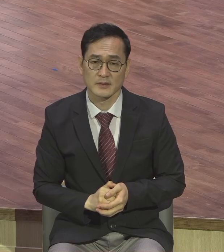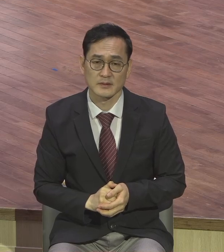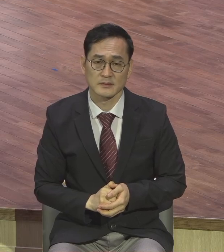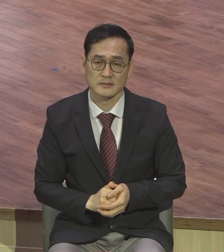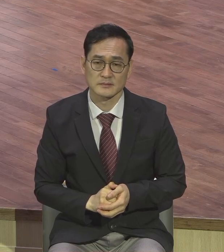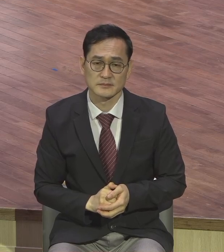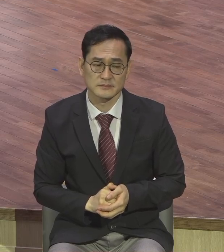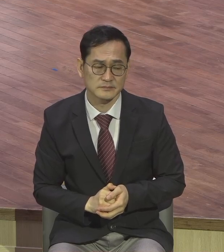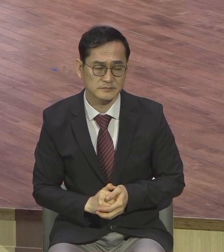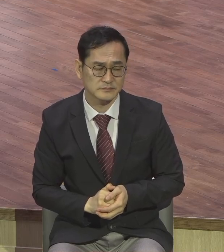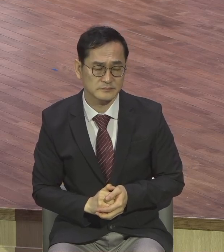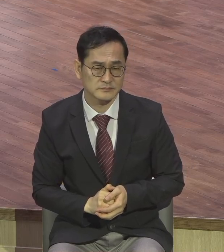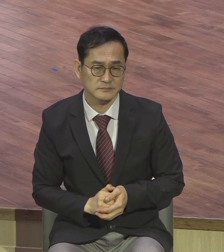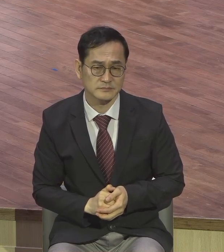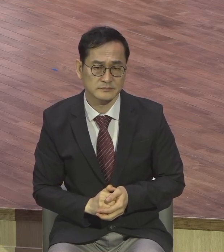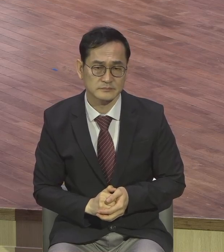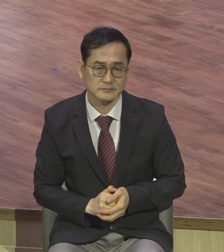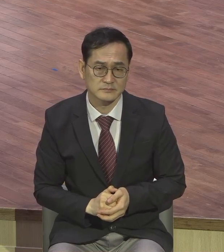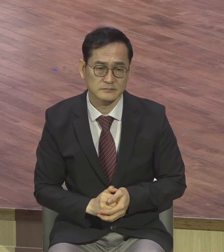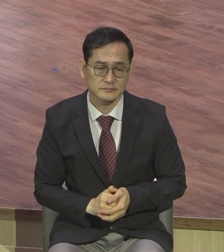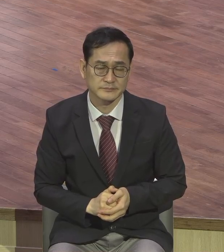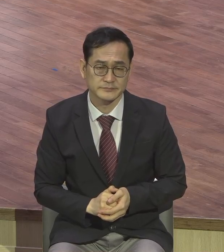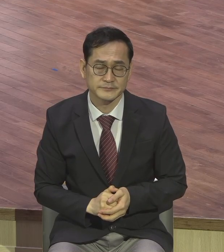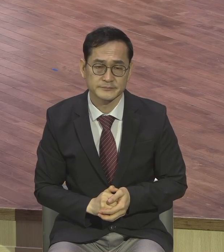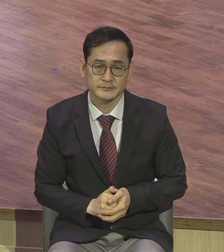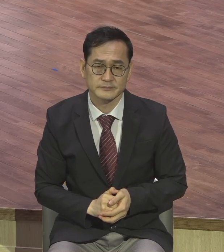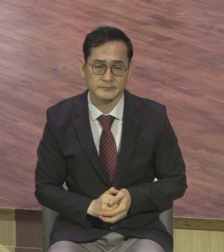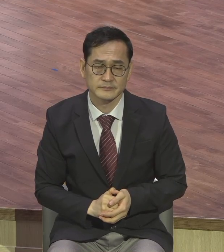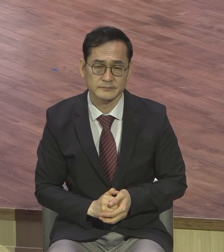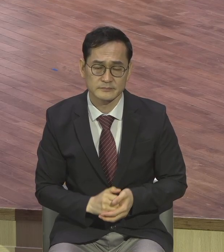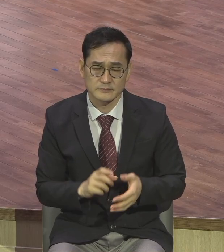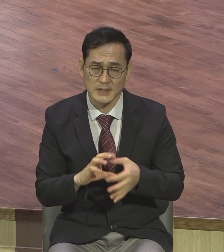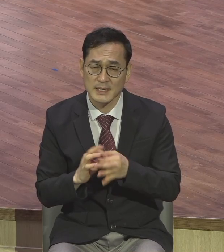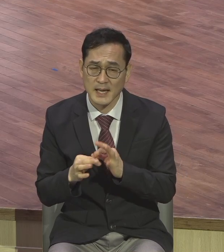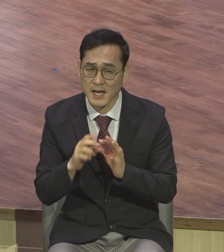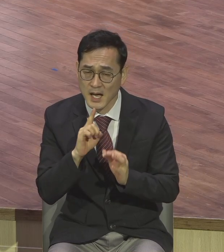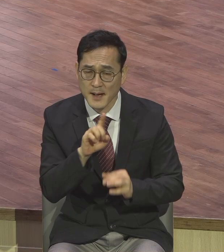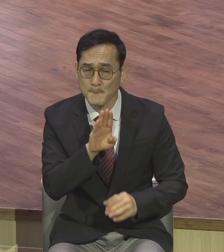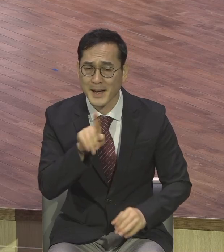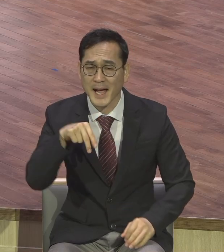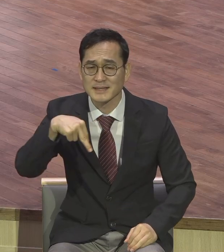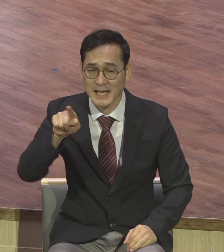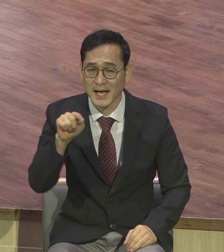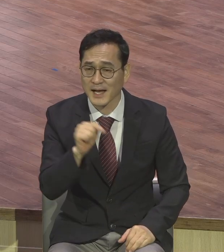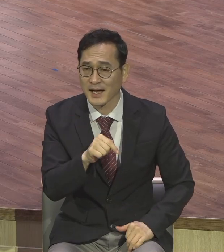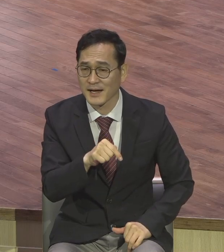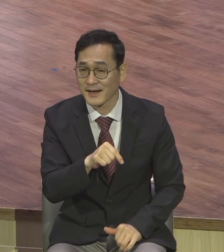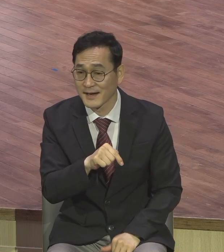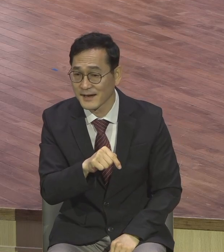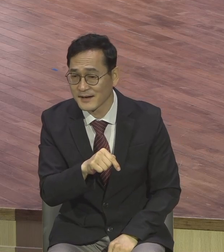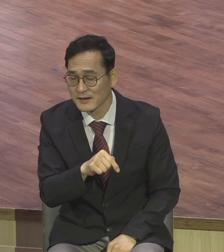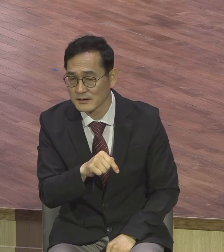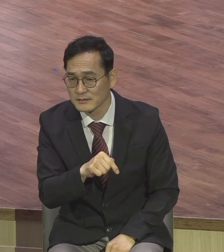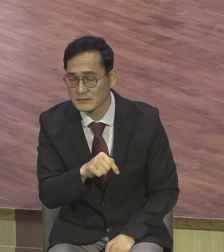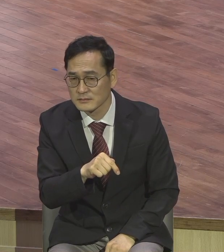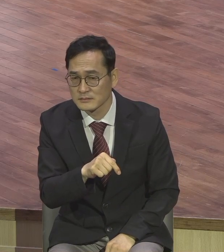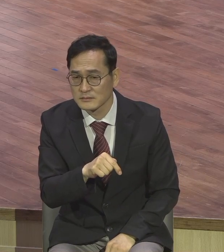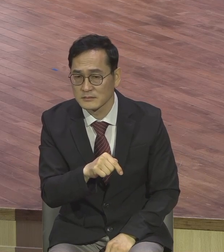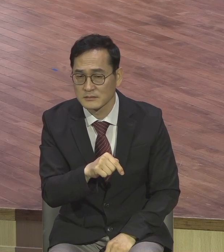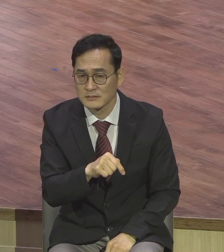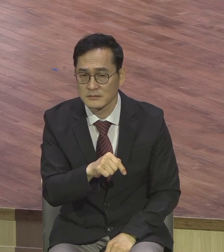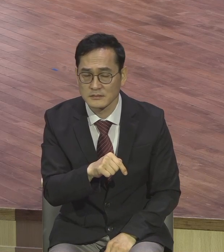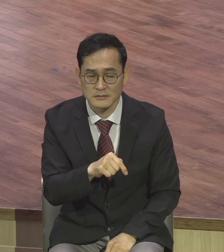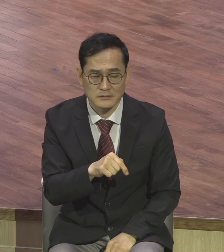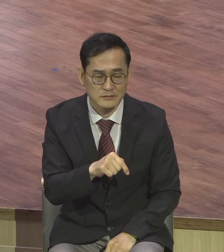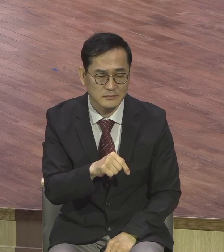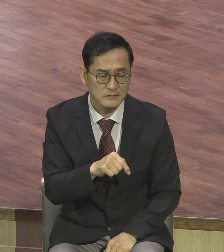바사. 바사인데 포로 생활을 하고 있던 이 이스라엘 백성들에게 귀환